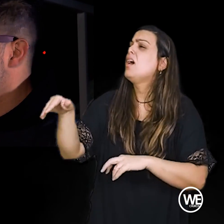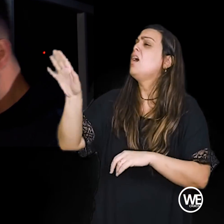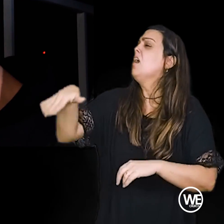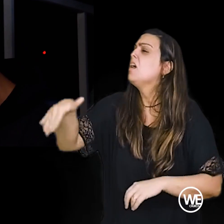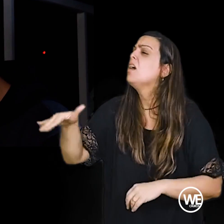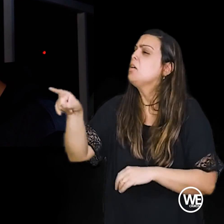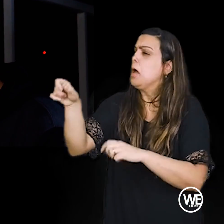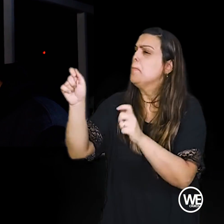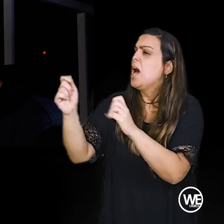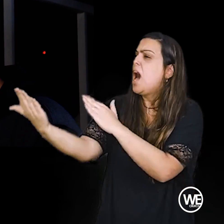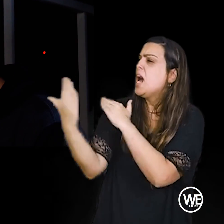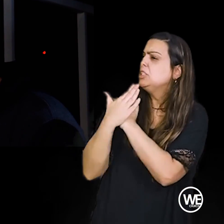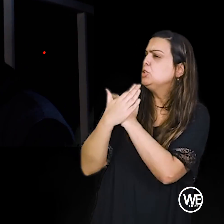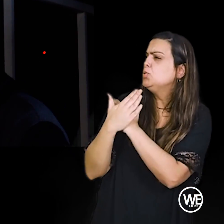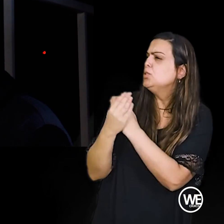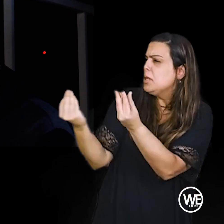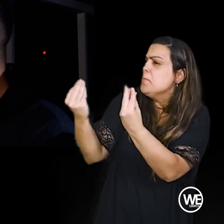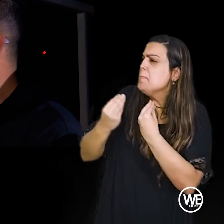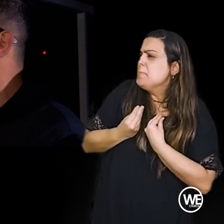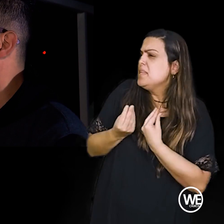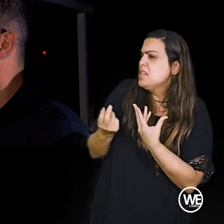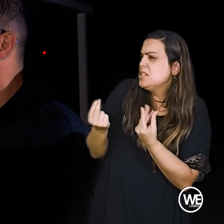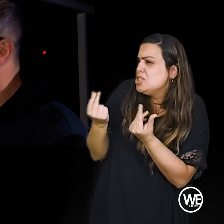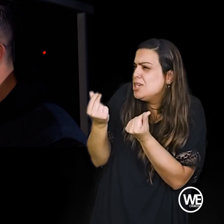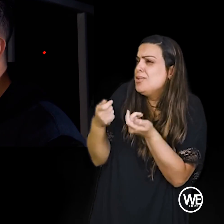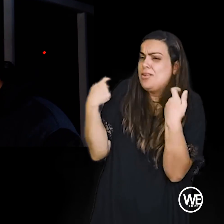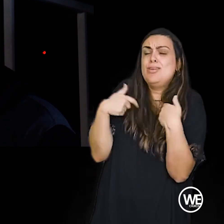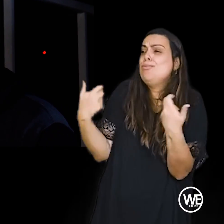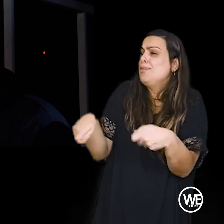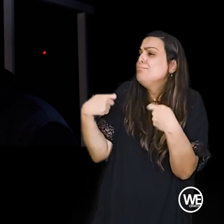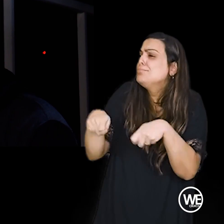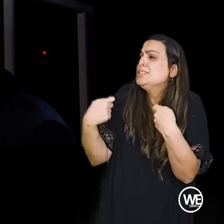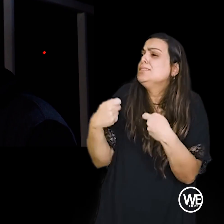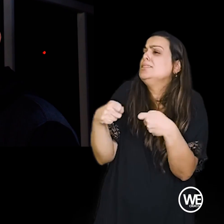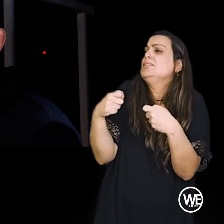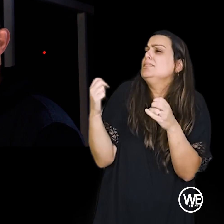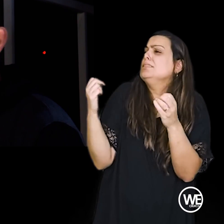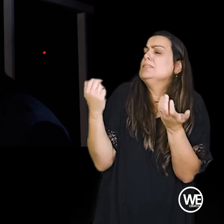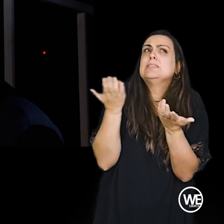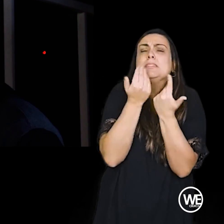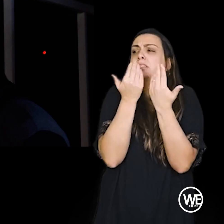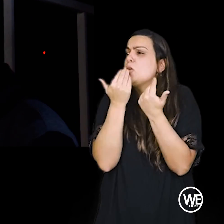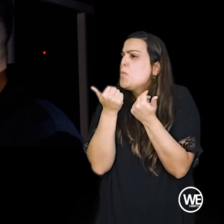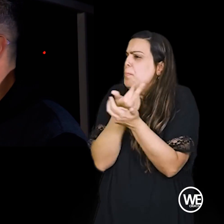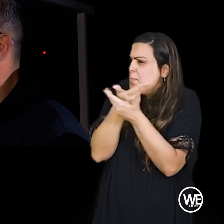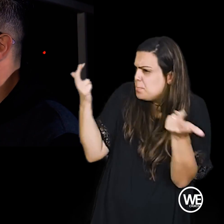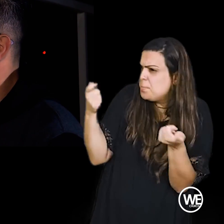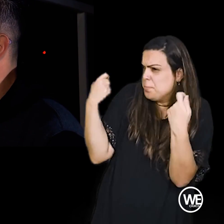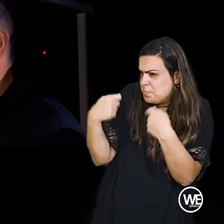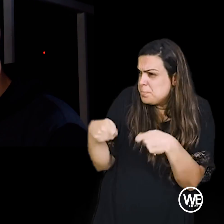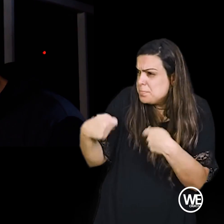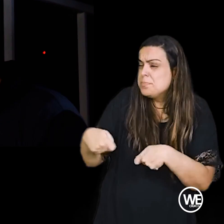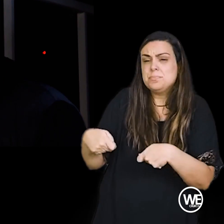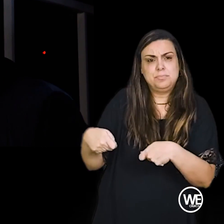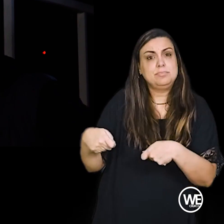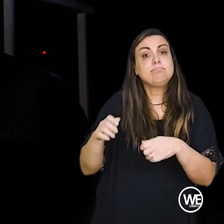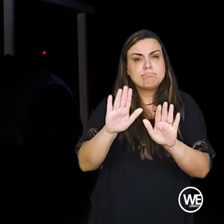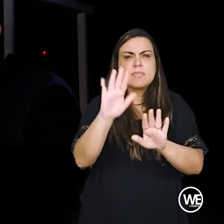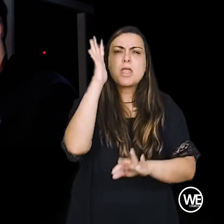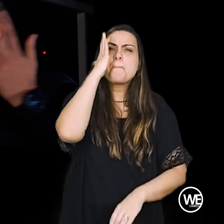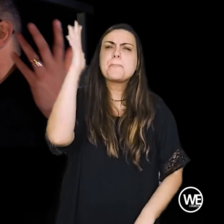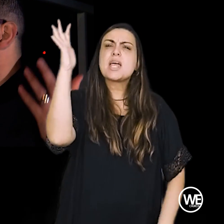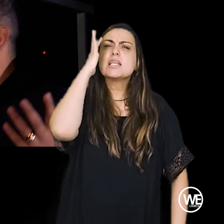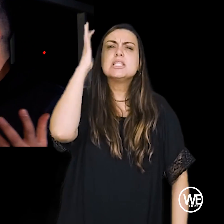você poderia me ajudar? Poderia me dar algo para que eu pudesse sair daqui e me alimentar? A gente pode